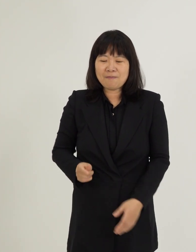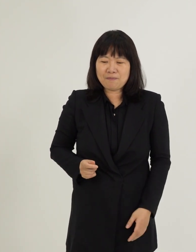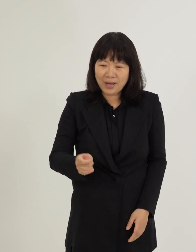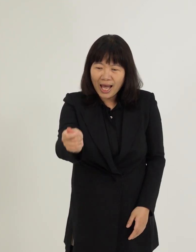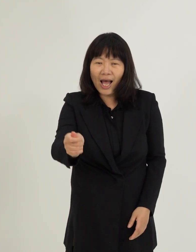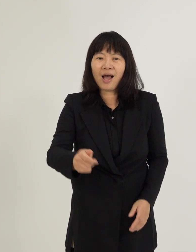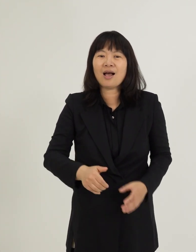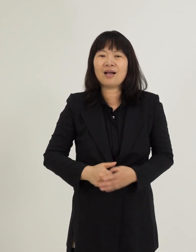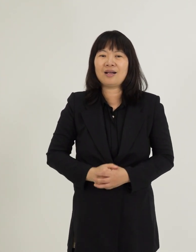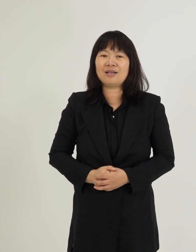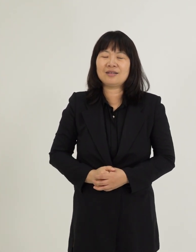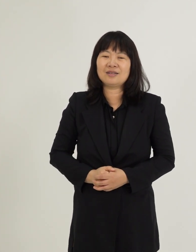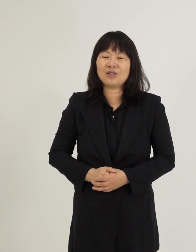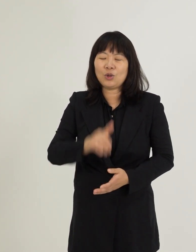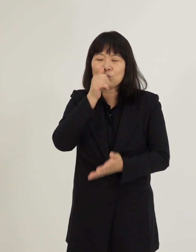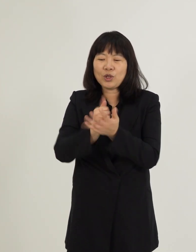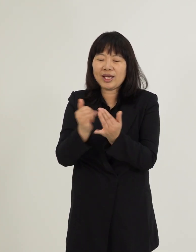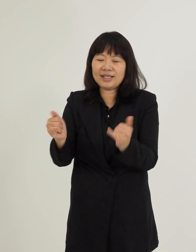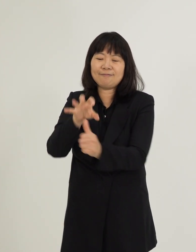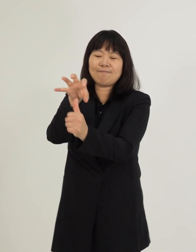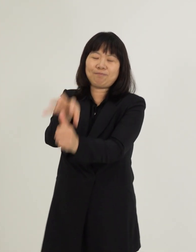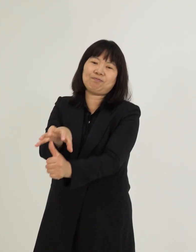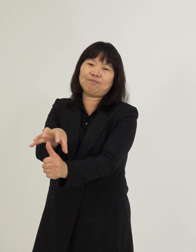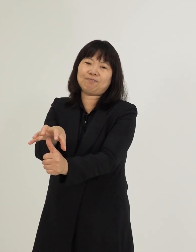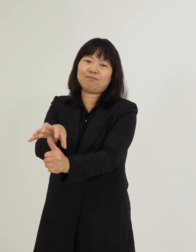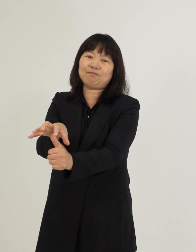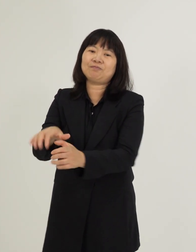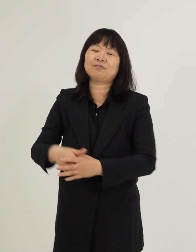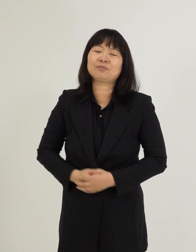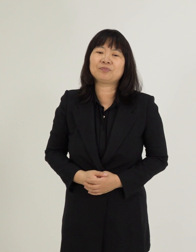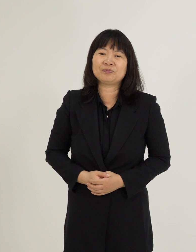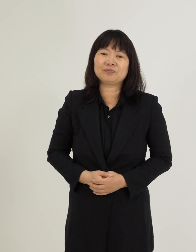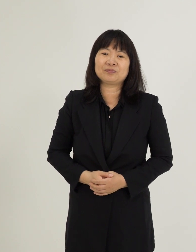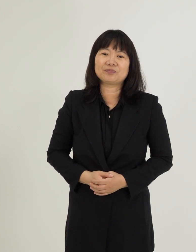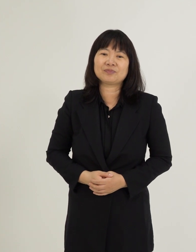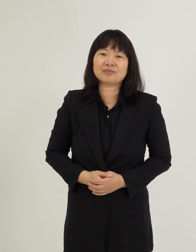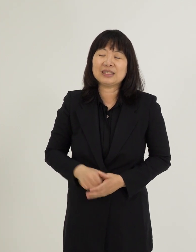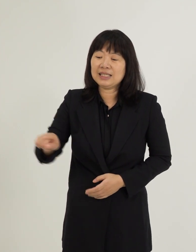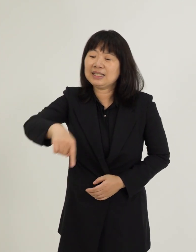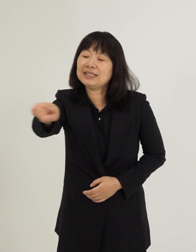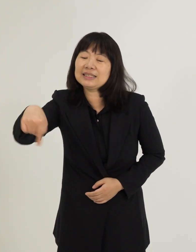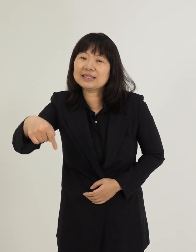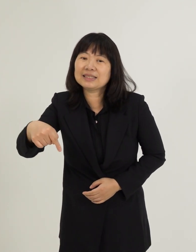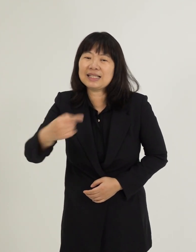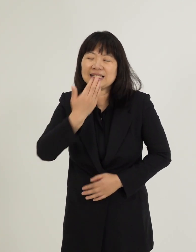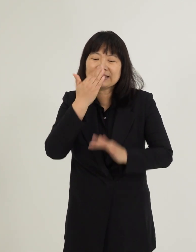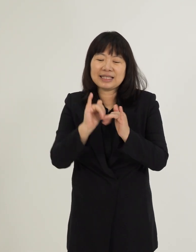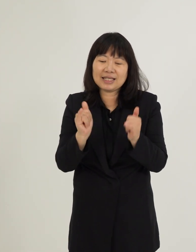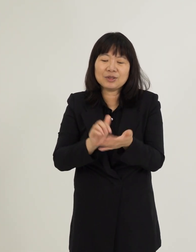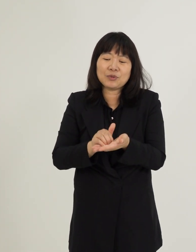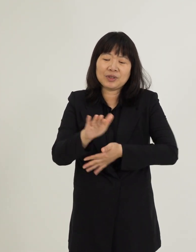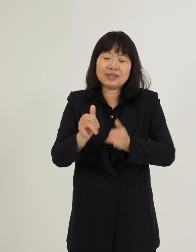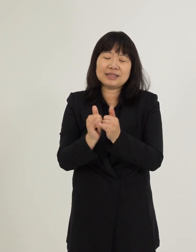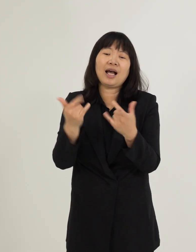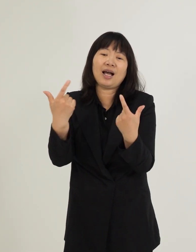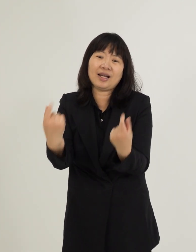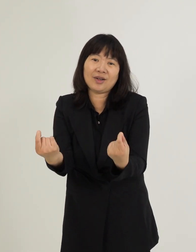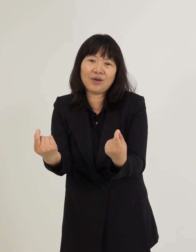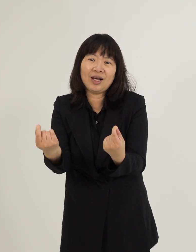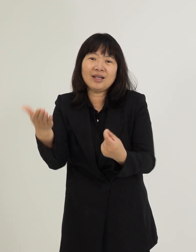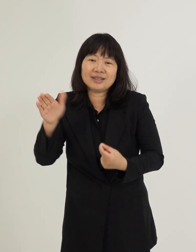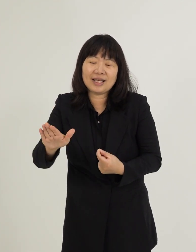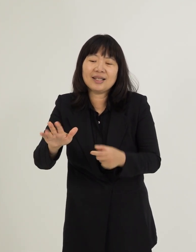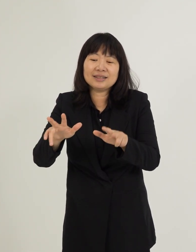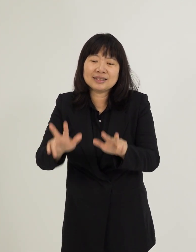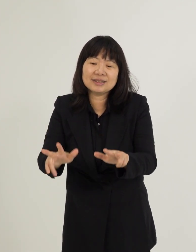죄인을 만들어 버렸어요. 이들이 이스라엘에 쫓겨난 자들이에요. 근데 이들이 지금 누구에게로